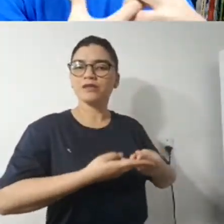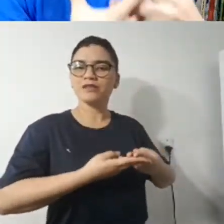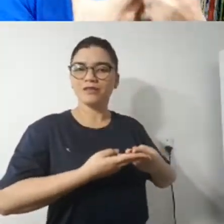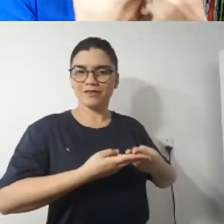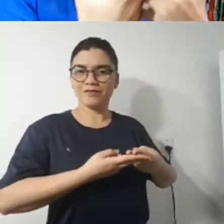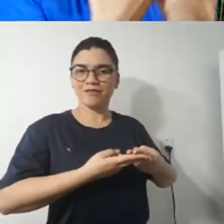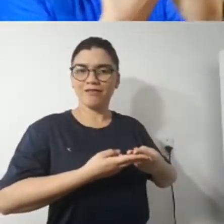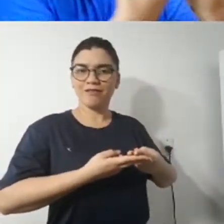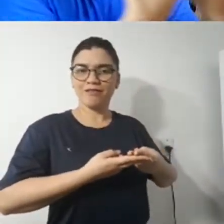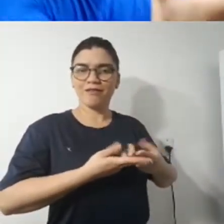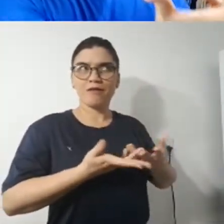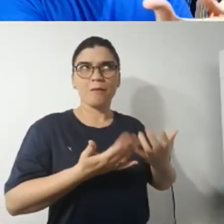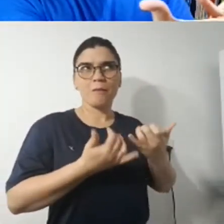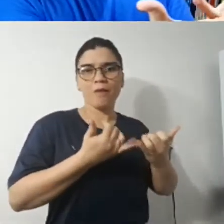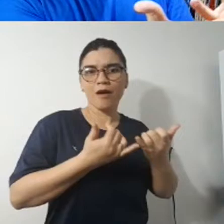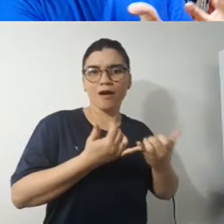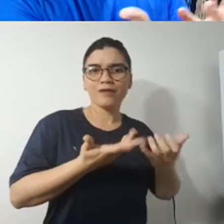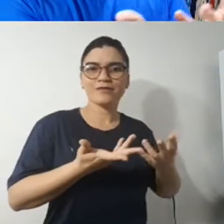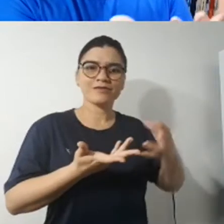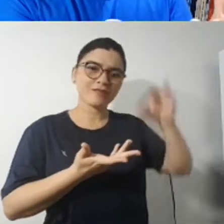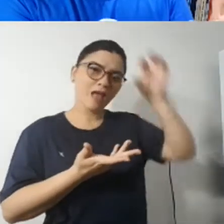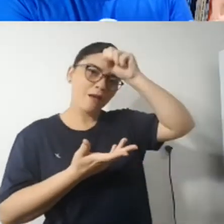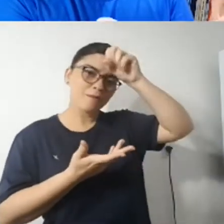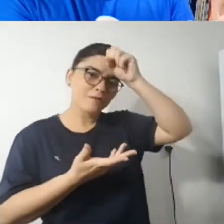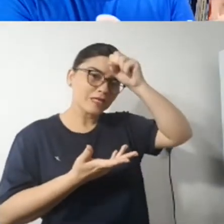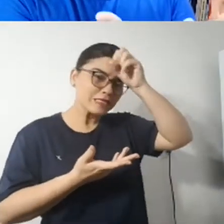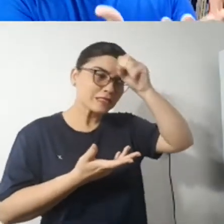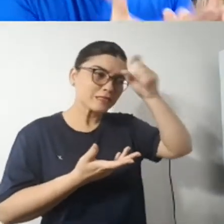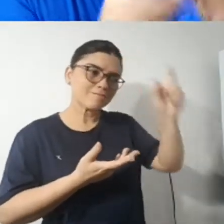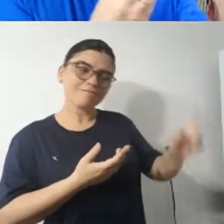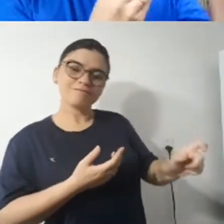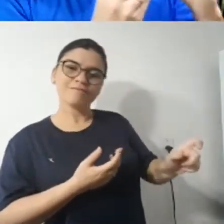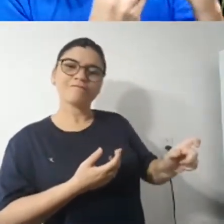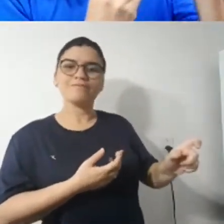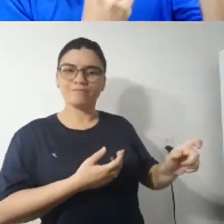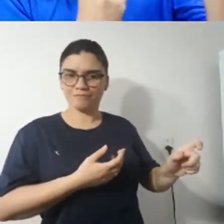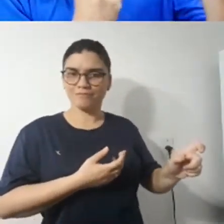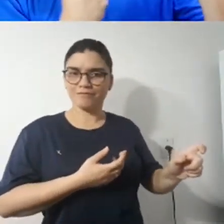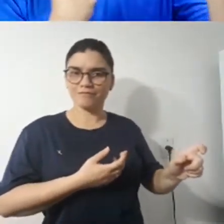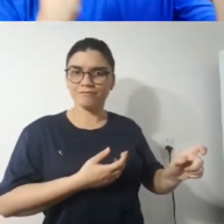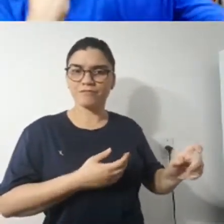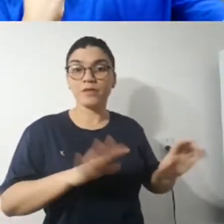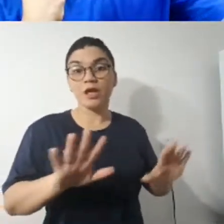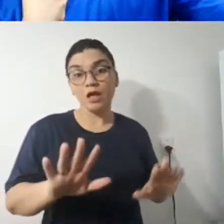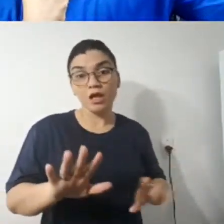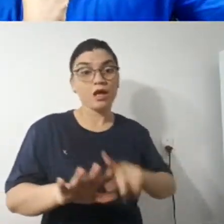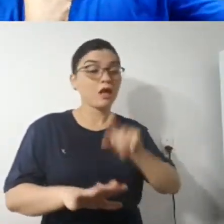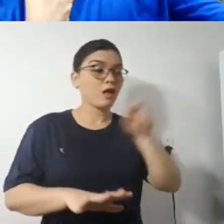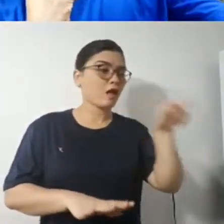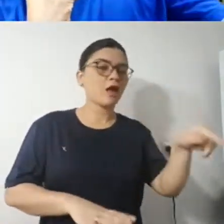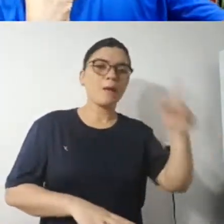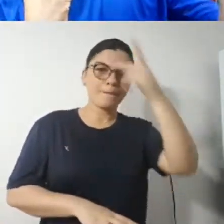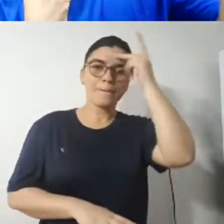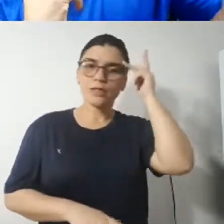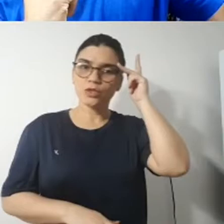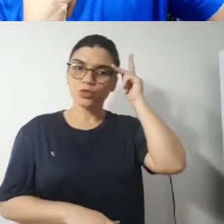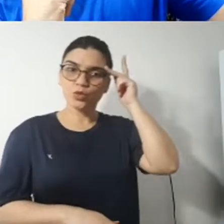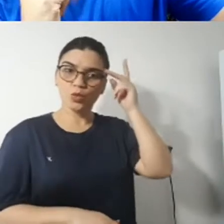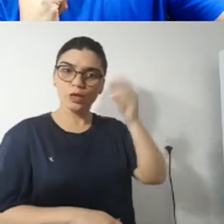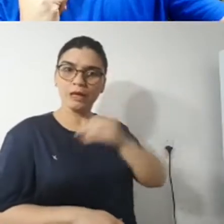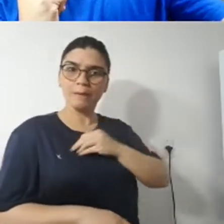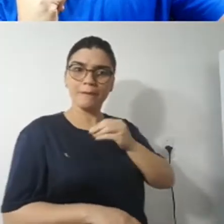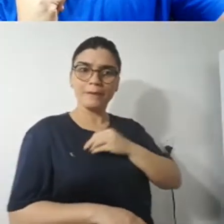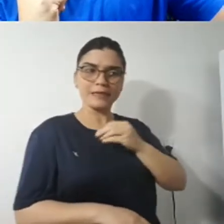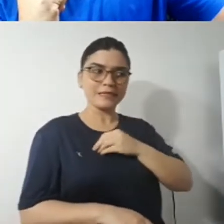demonstrando compaixão para com aquela pessoa. Se aquela pessoa ela tem um pecado em sua vida, eu preciso ter